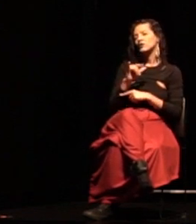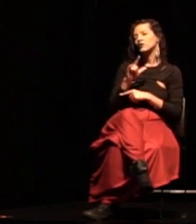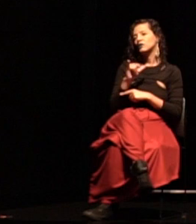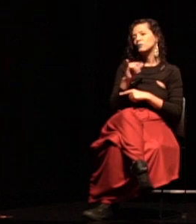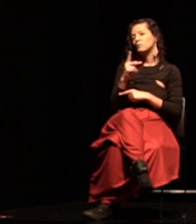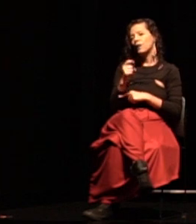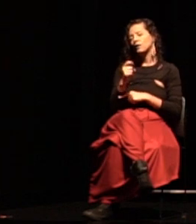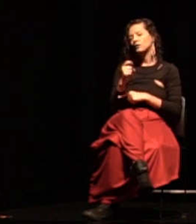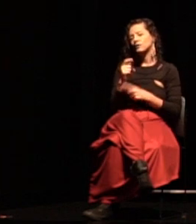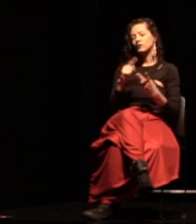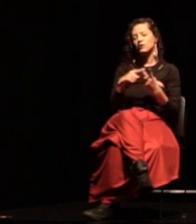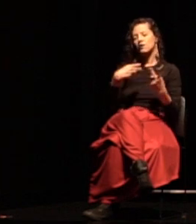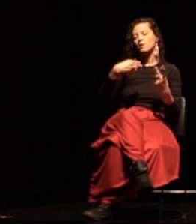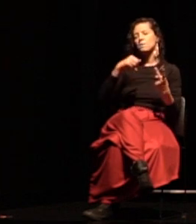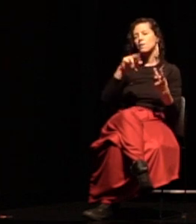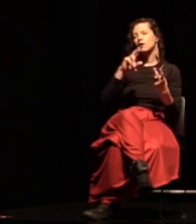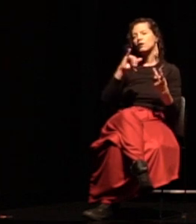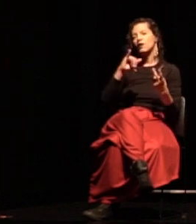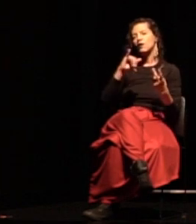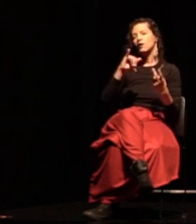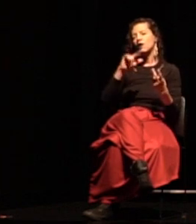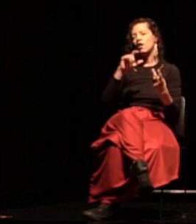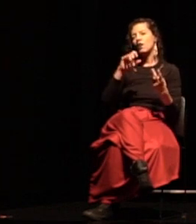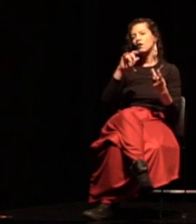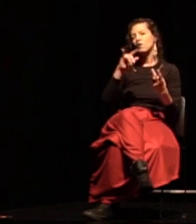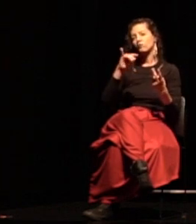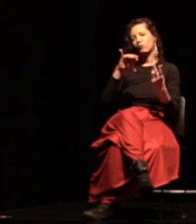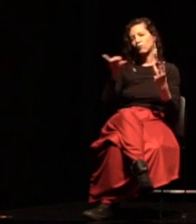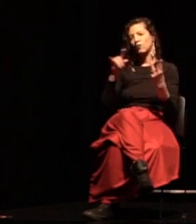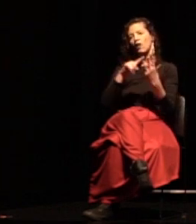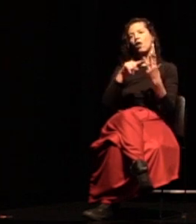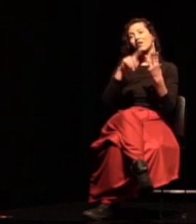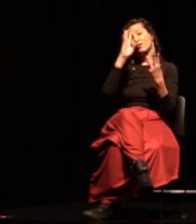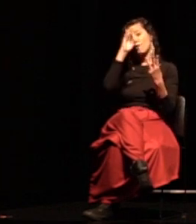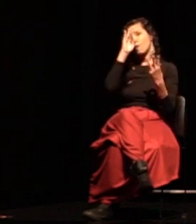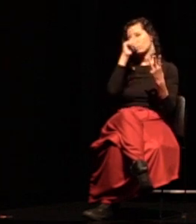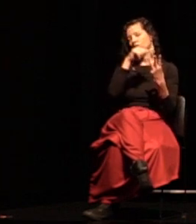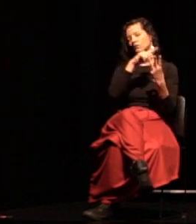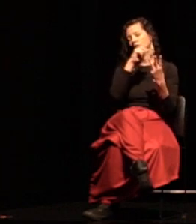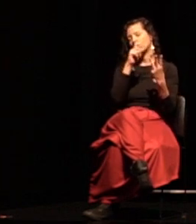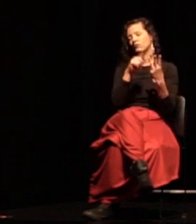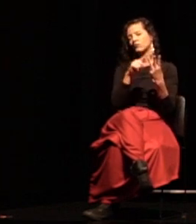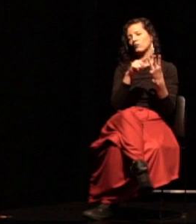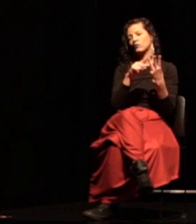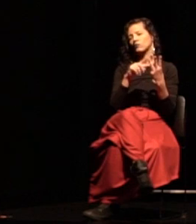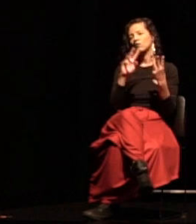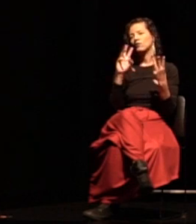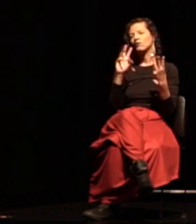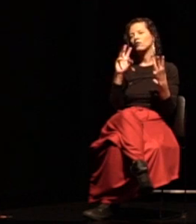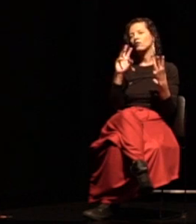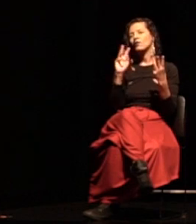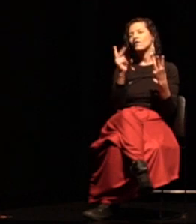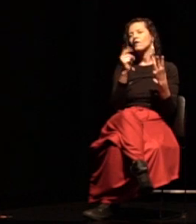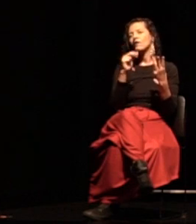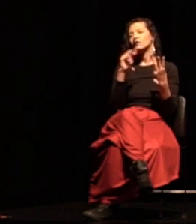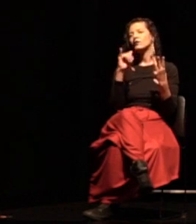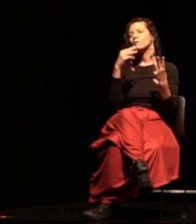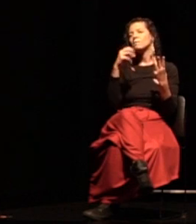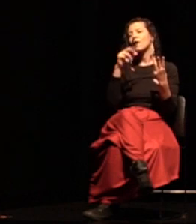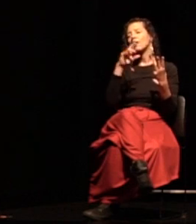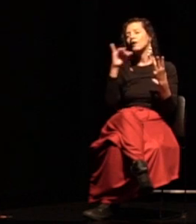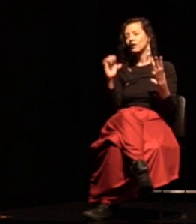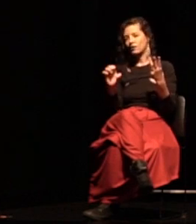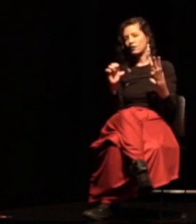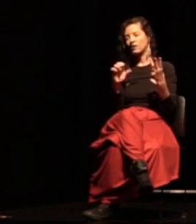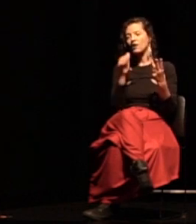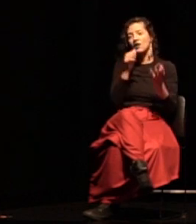delas. Margaret Jorgensen, né, que era grande teórica. Anne-Marie Boete, editora de